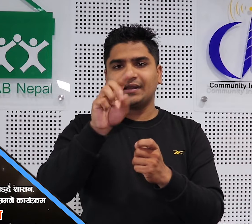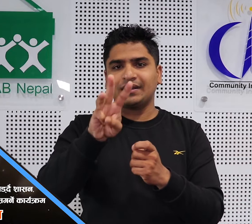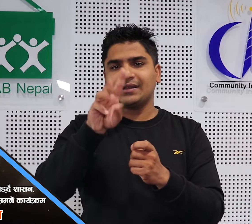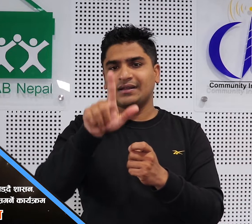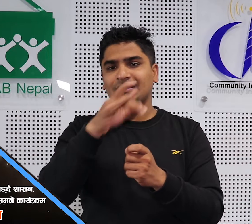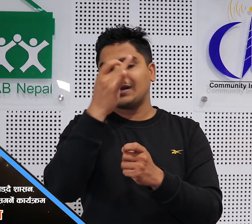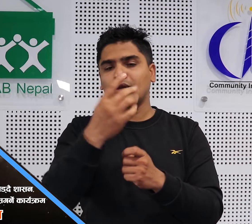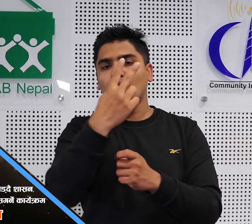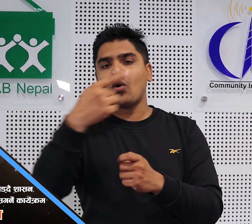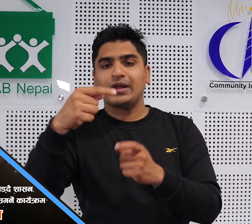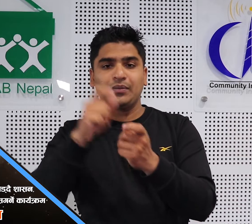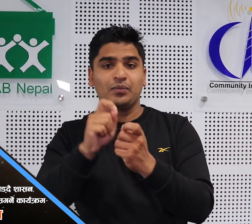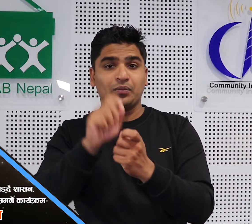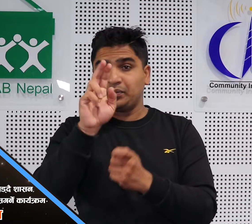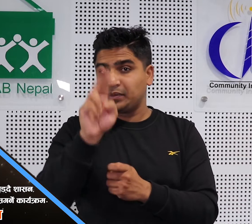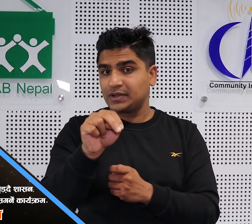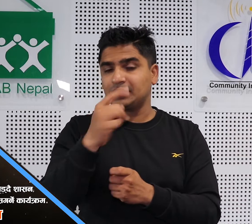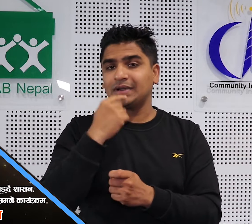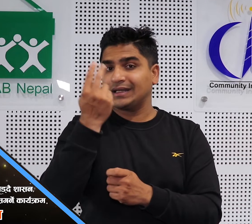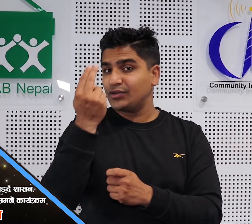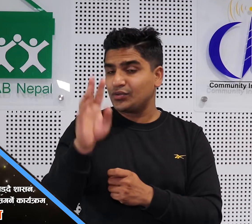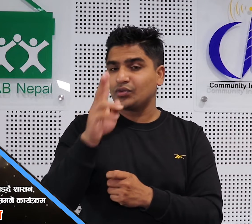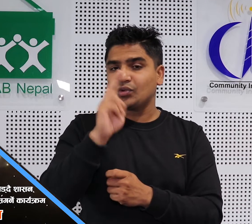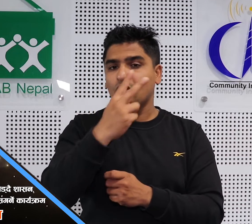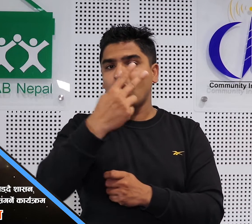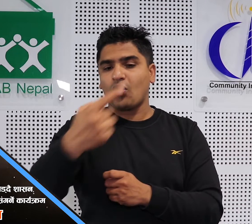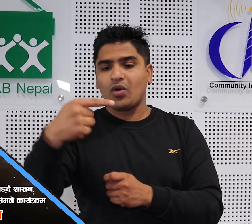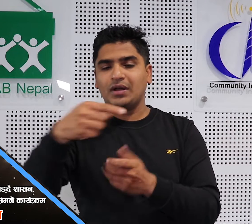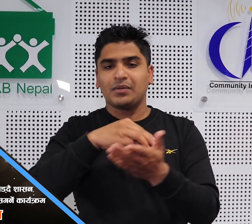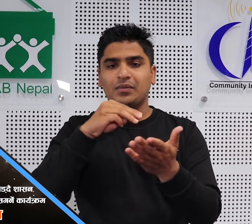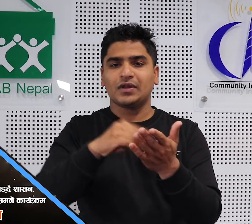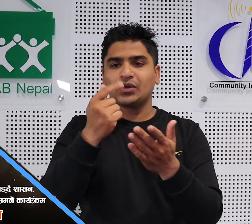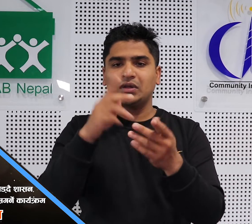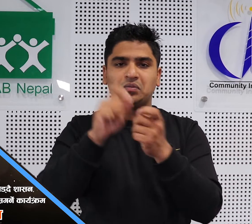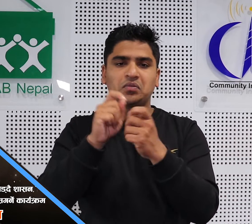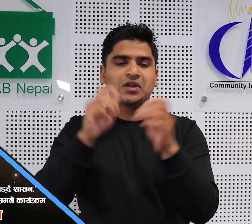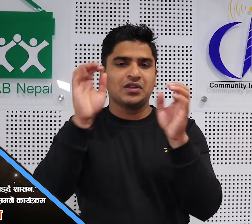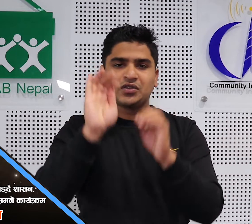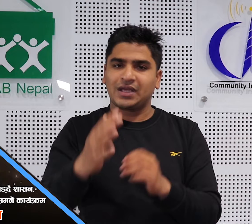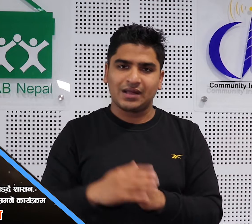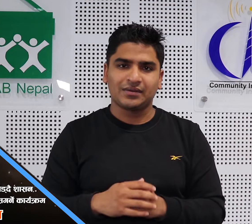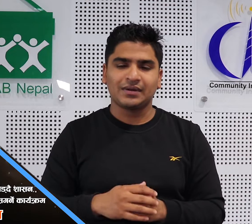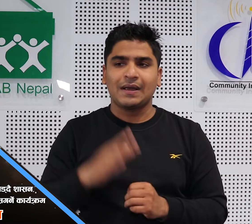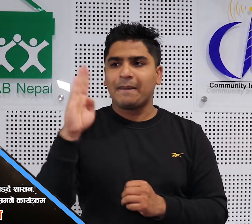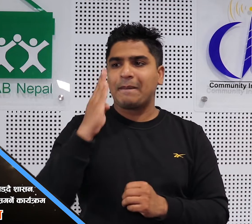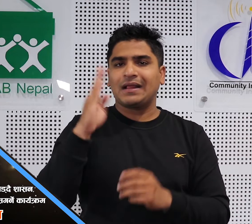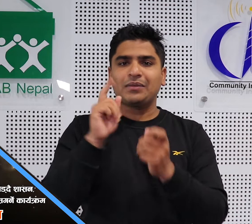137 ऐनहरू बन्नुपर्छ भन्ने थियो, ती ऐनहरूमध्ये कतिपय ऐनहरू बन्नै सकेका छैनन्, वातावरण बन्नुपर्ने